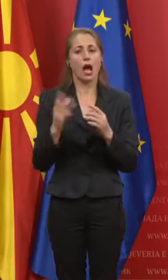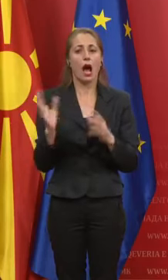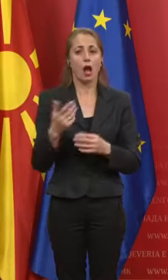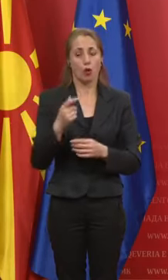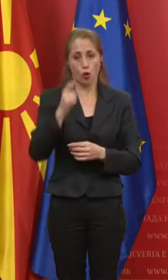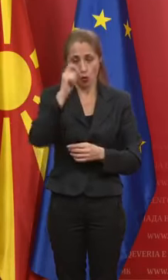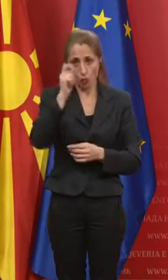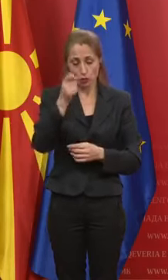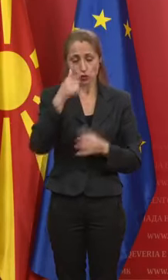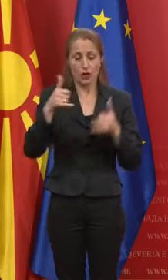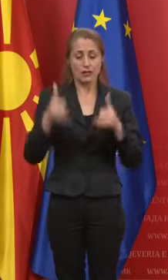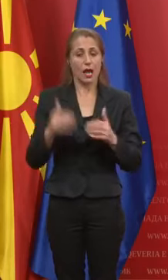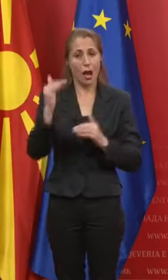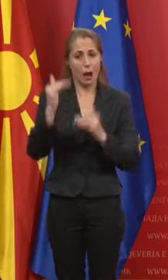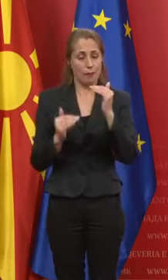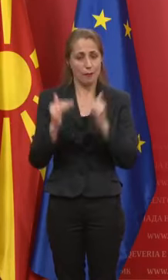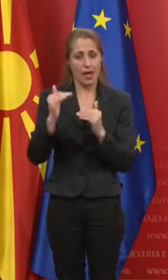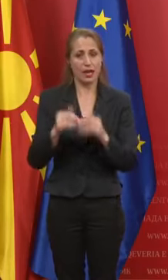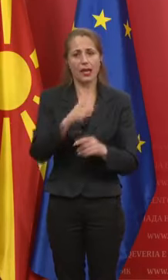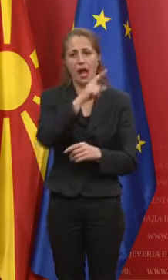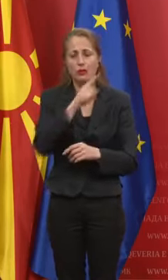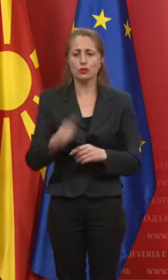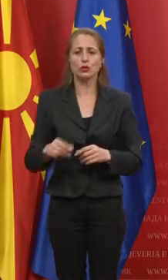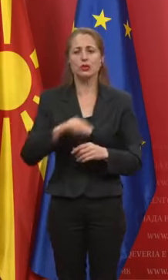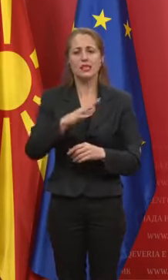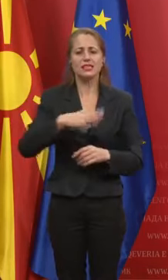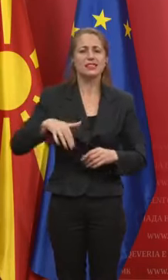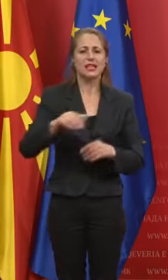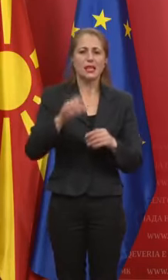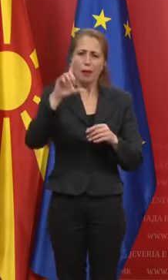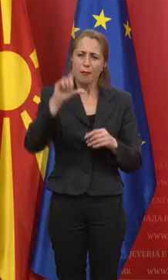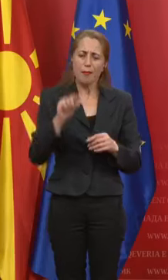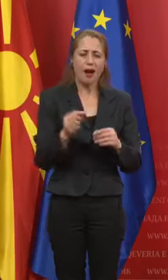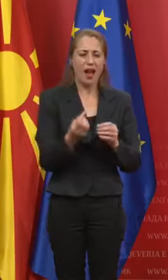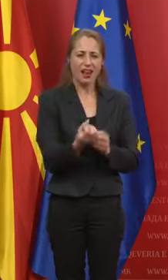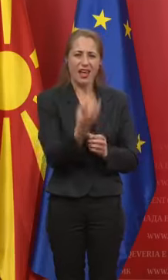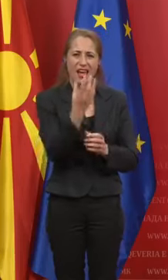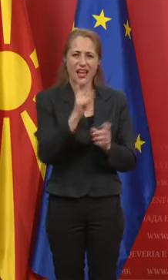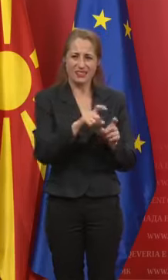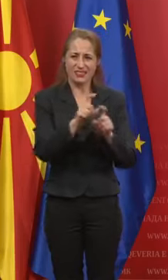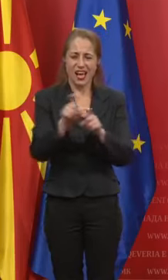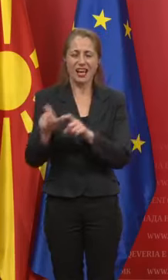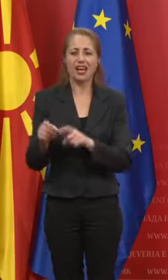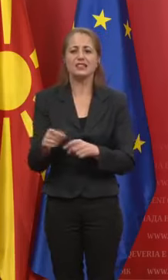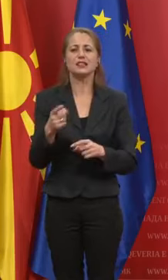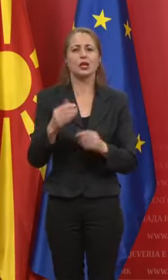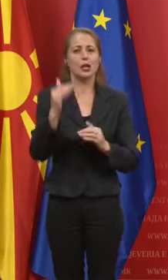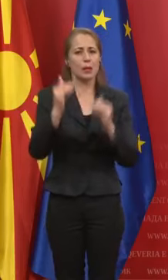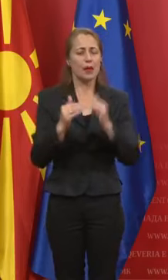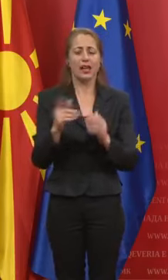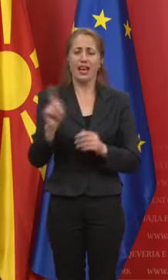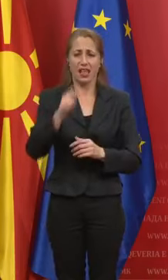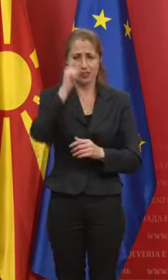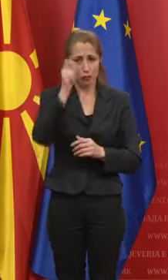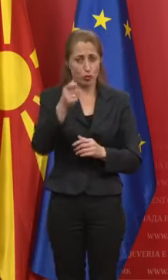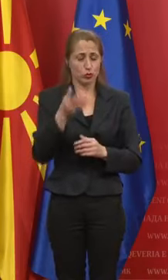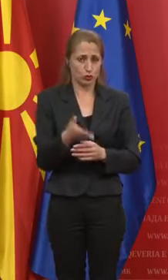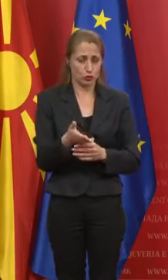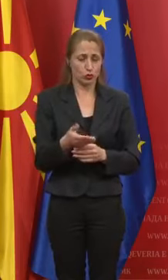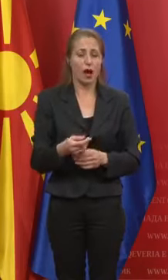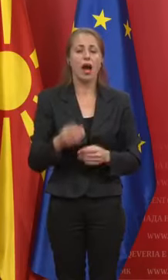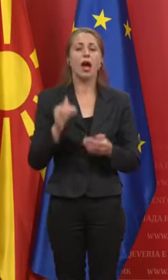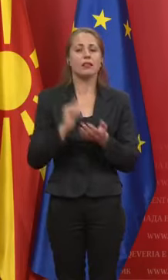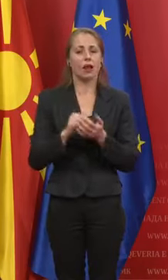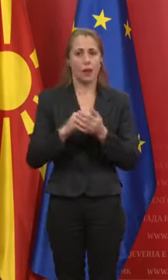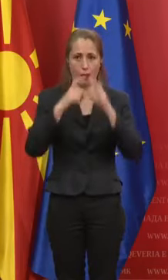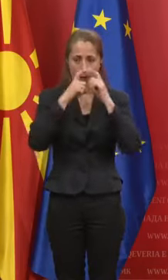почитуваат сегашните мерки, заради тоа што апсолутно сите мини кластери нови заразени се одместа кај што мерките не се почитуваат. Носење